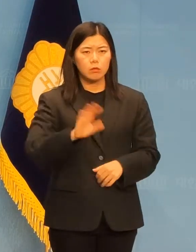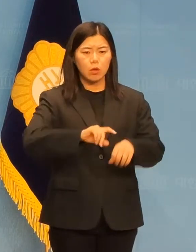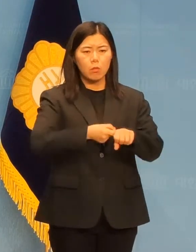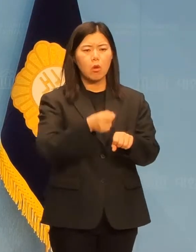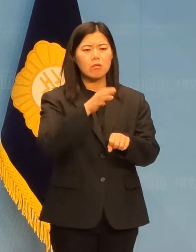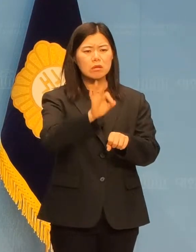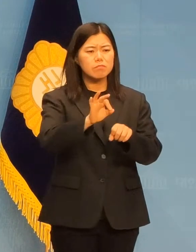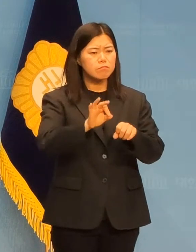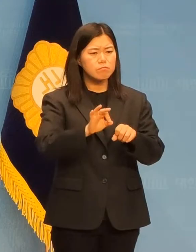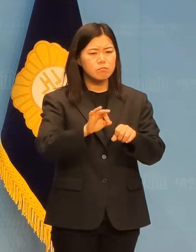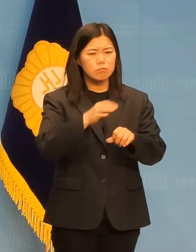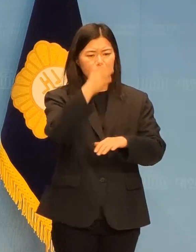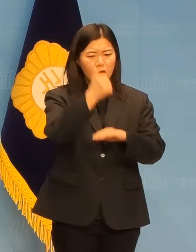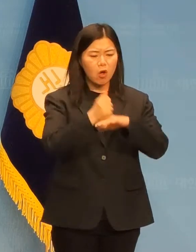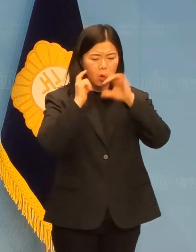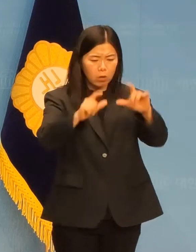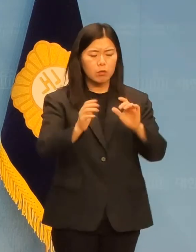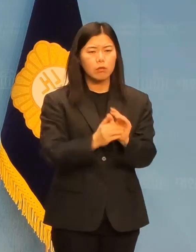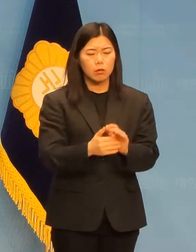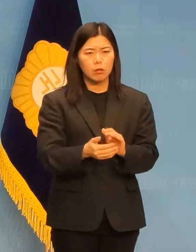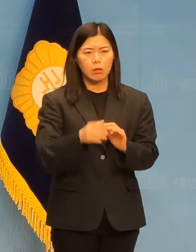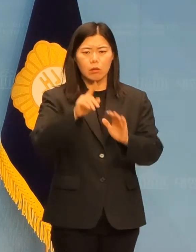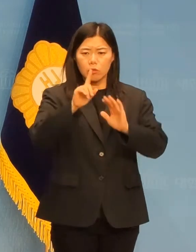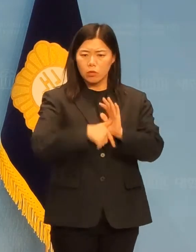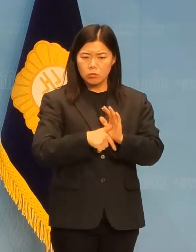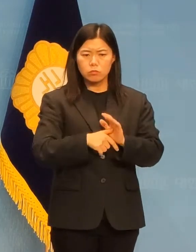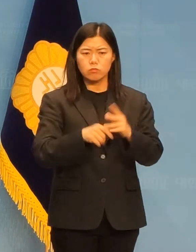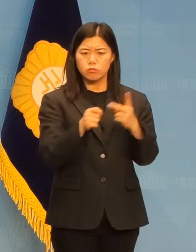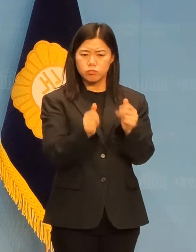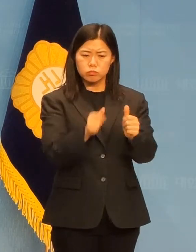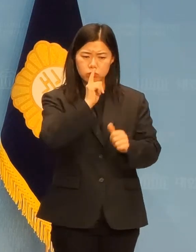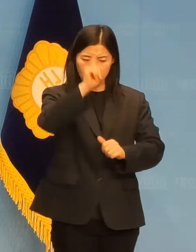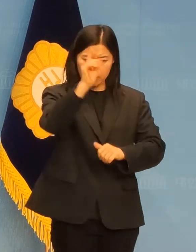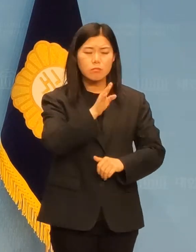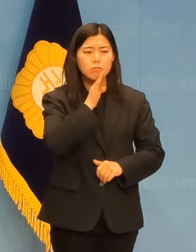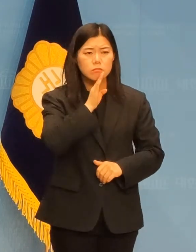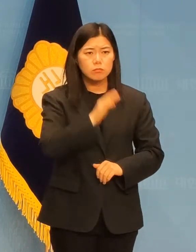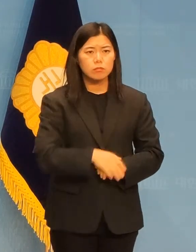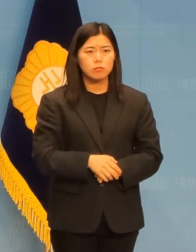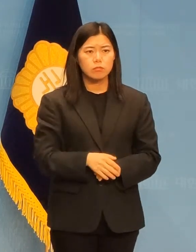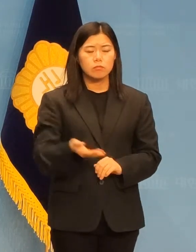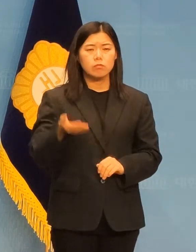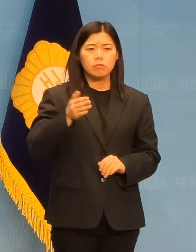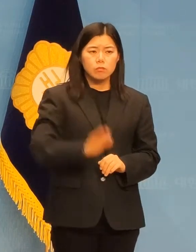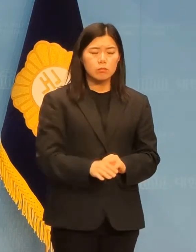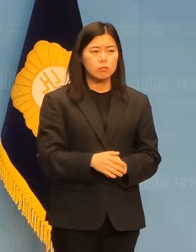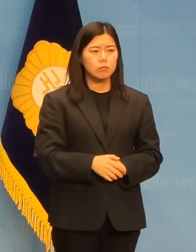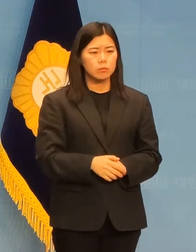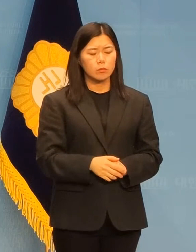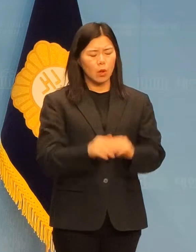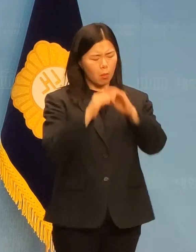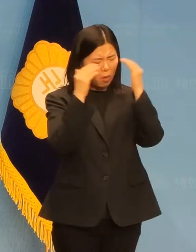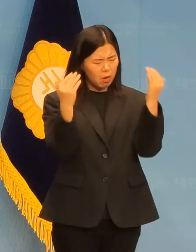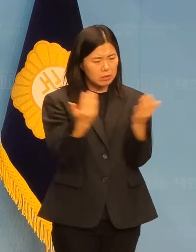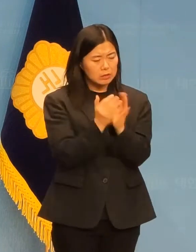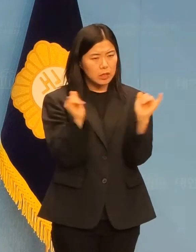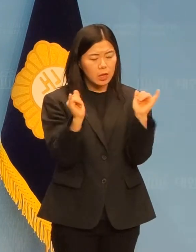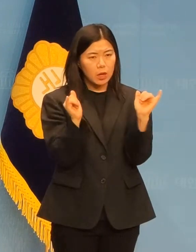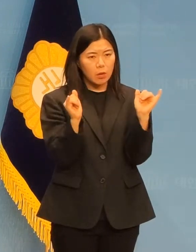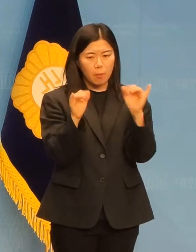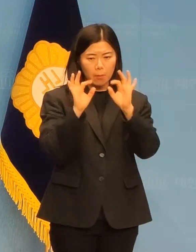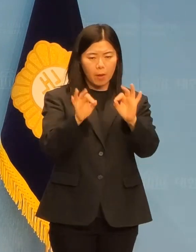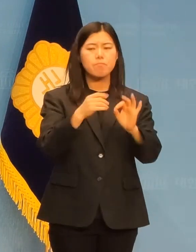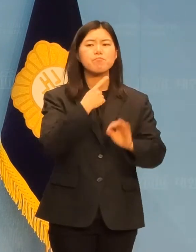벌금으로 나왔습니다. 그러면 항소해야 하는 겁니다. 그런데 온 세상 사람이 다